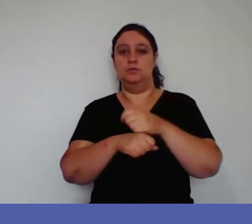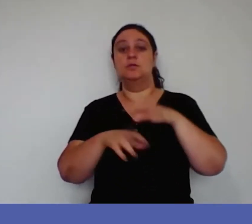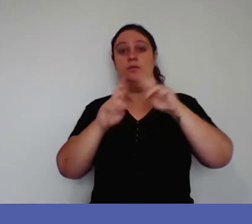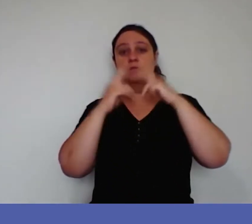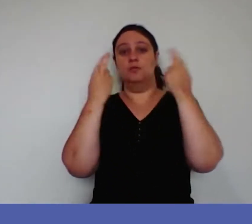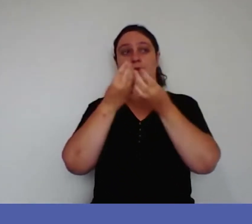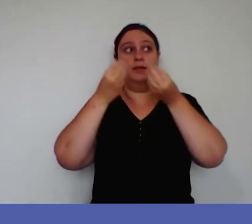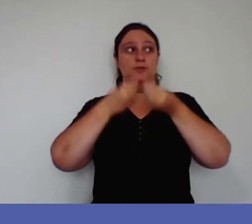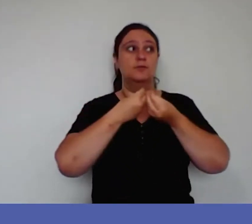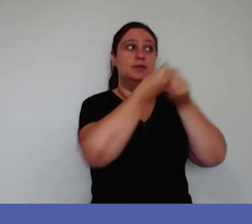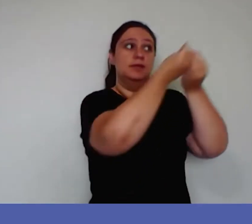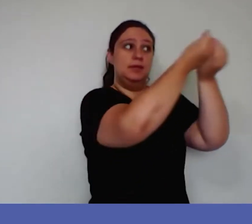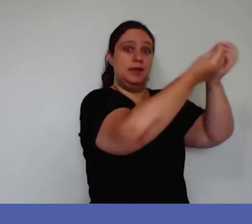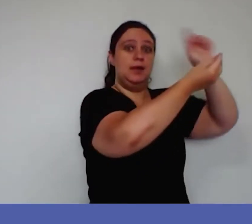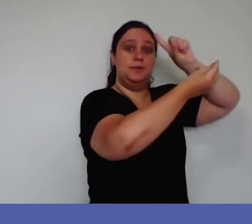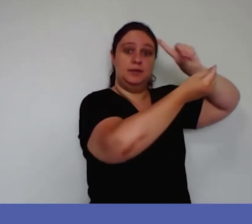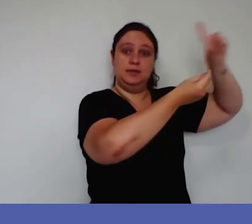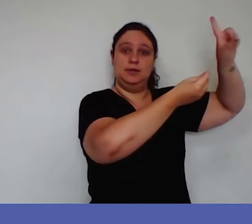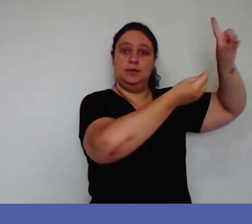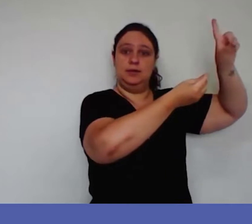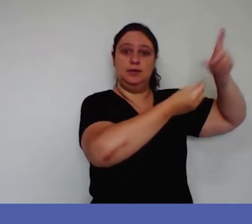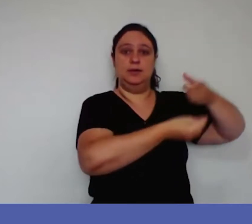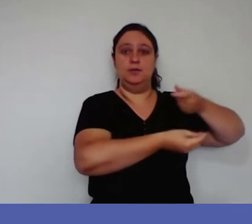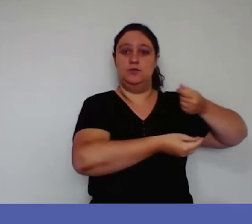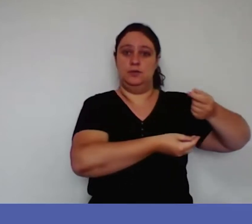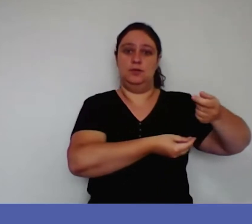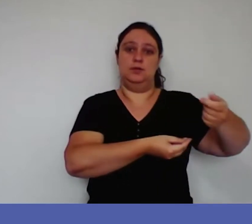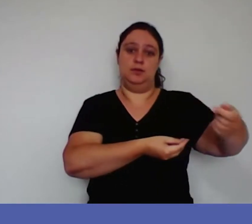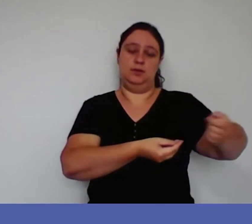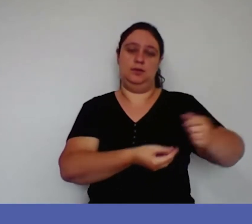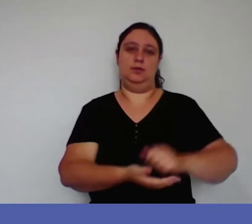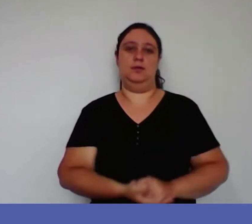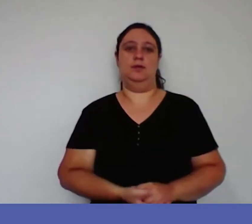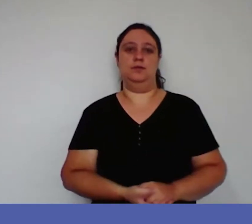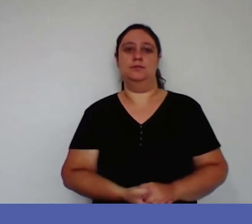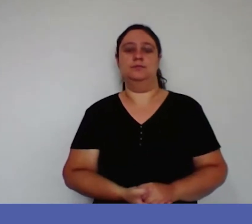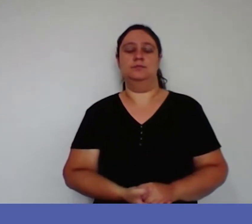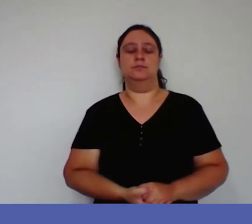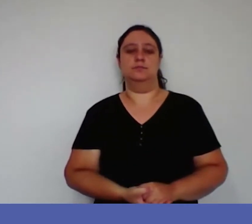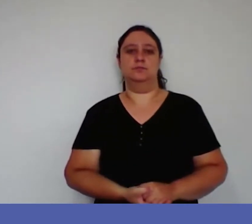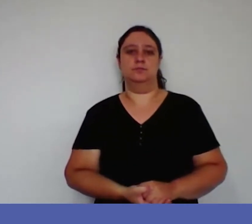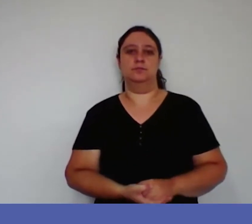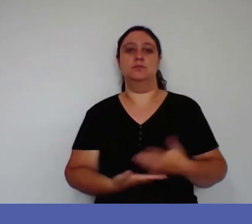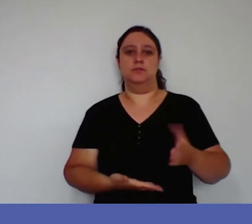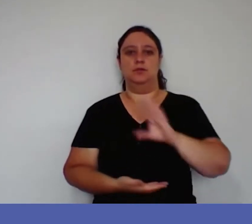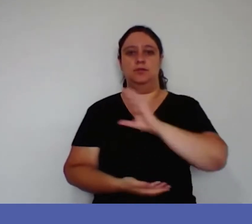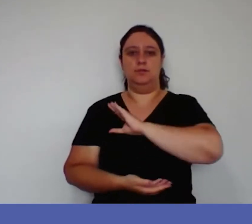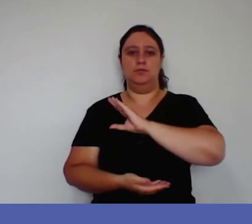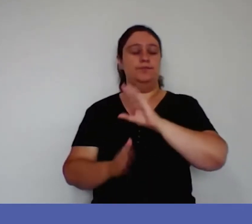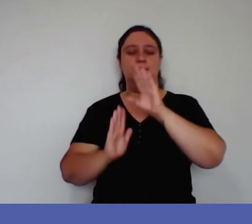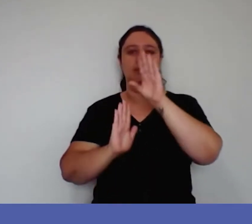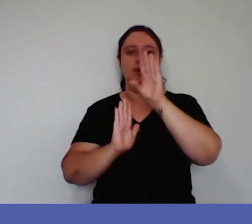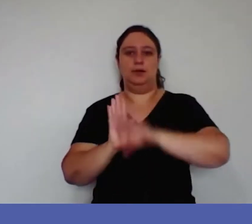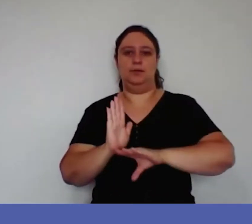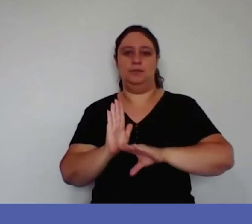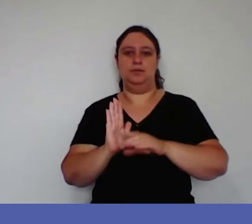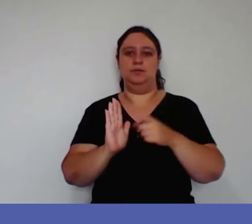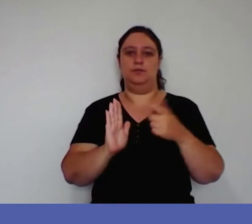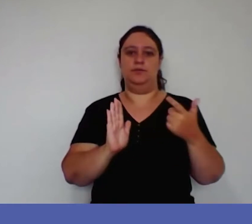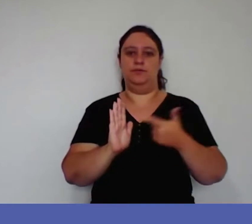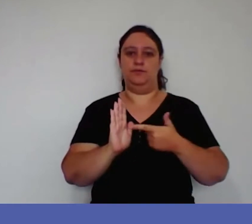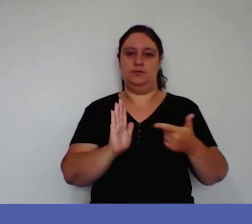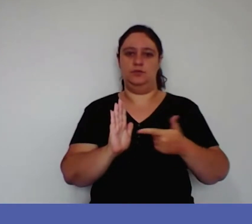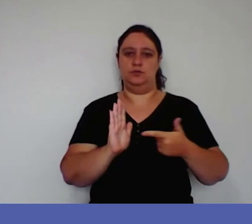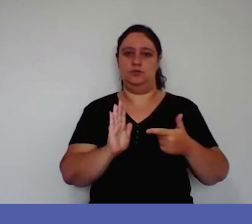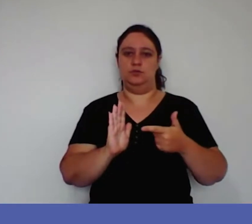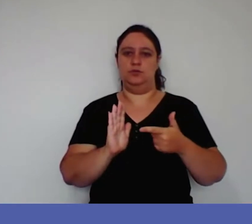toda a eternidade. Irmãos, é isso que está aí. Então, no capítulo 22, Jesus então passa a falar de uma